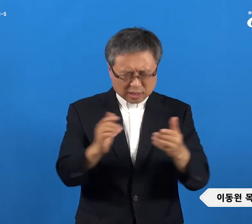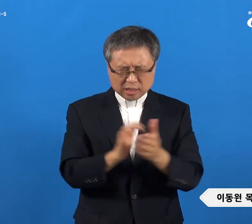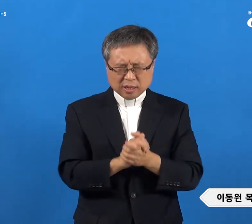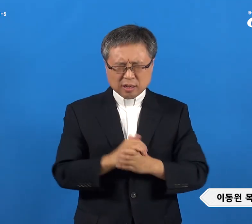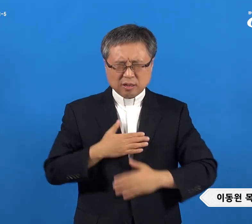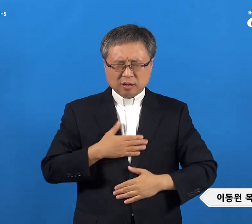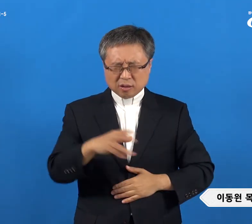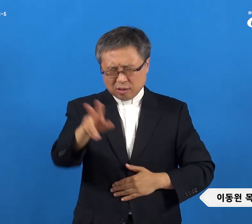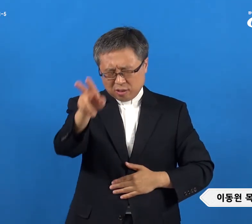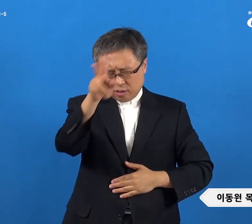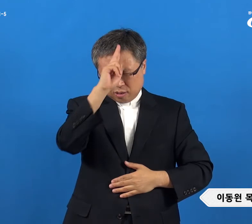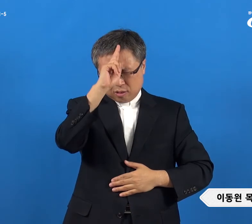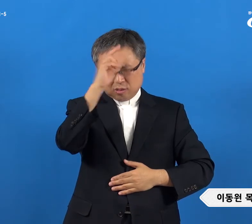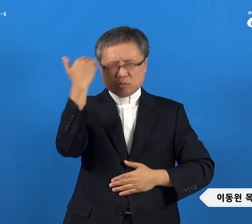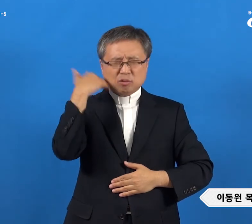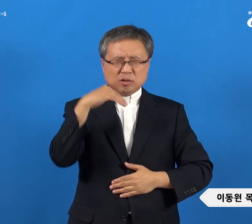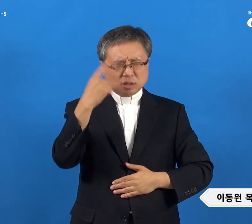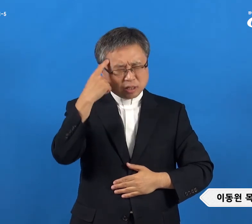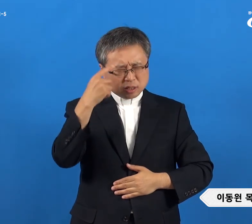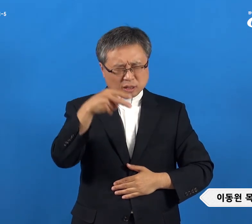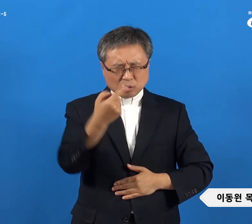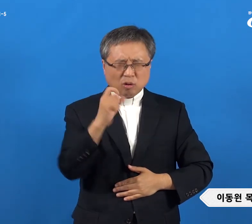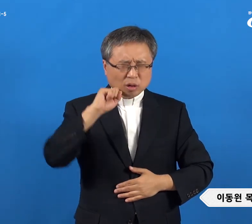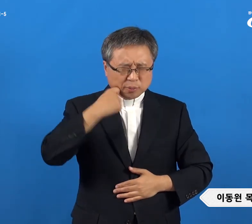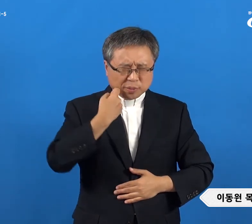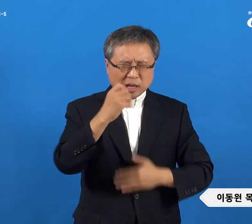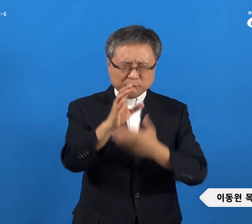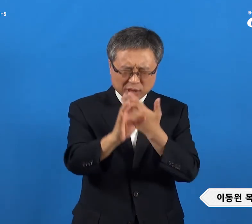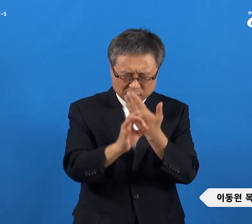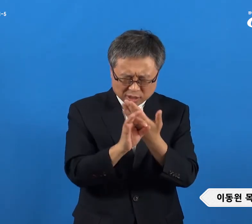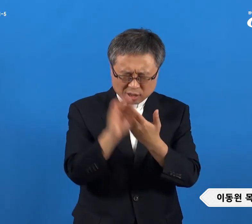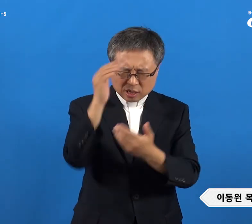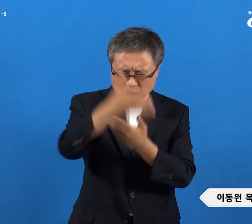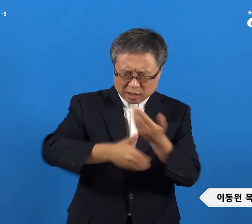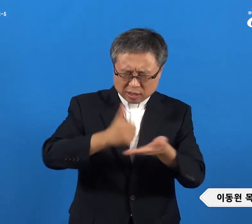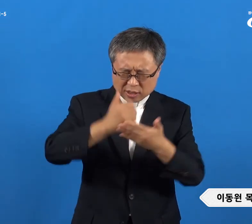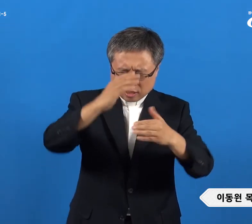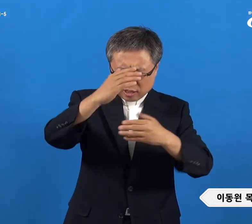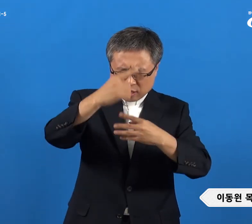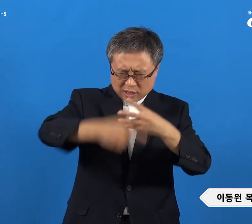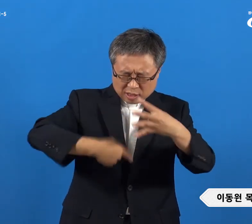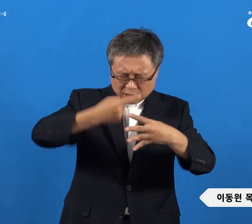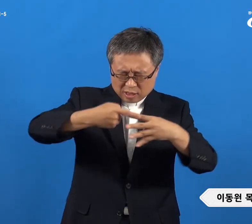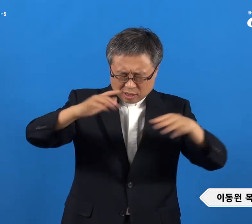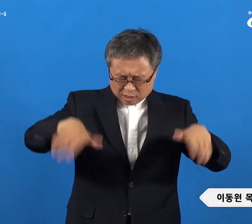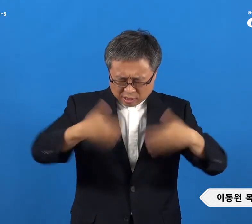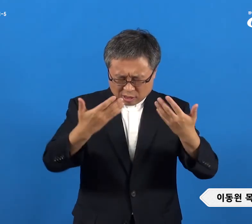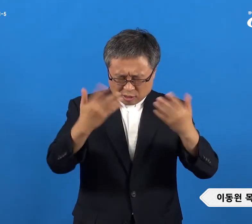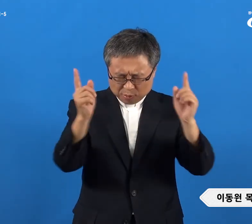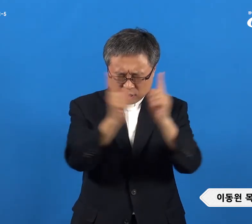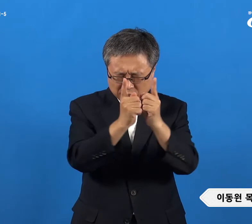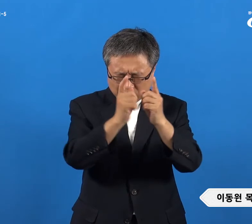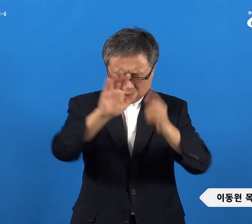딱 누군가를 생각하기도 어렵다면 하나님 이 가을 내가 만나야 할 사람을 보여주시고 생각나게